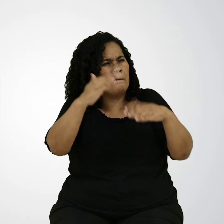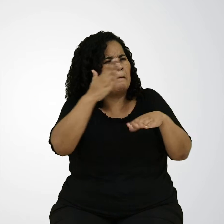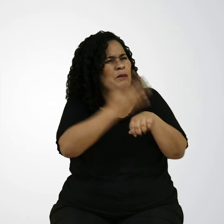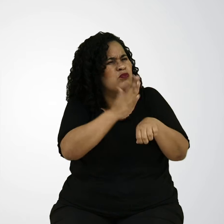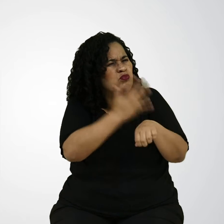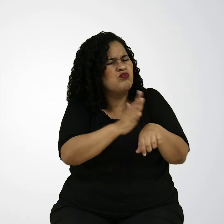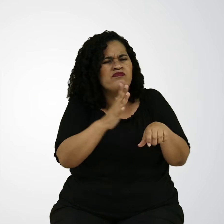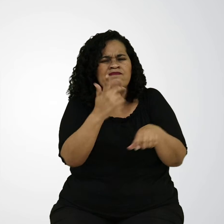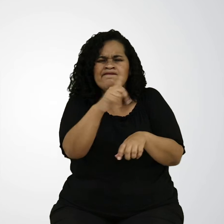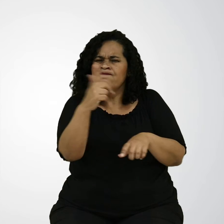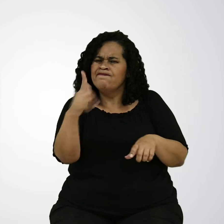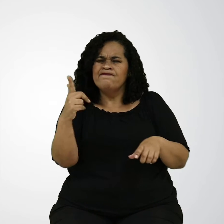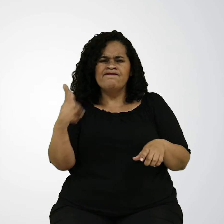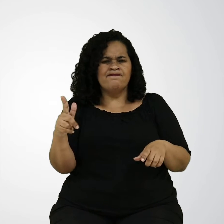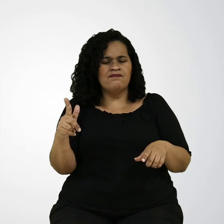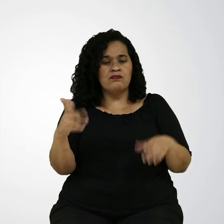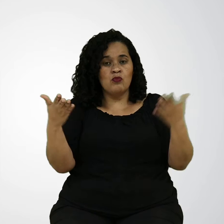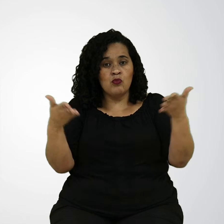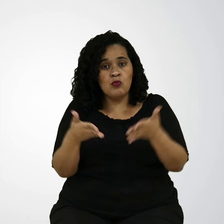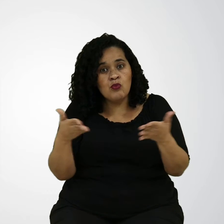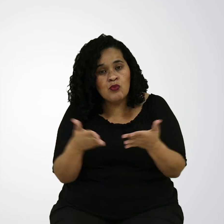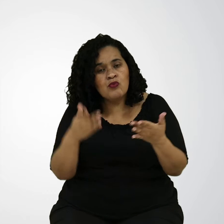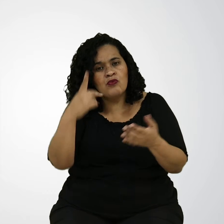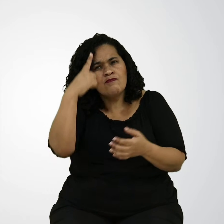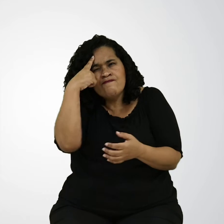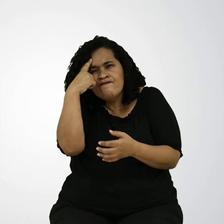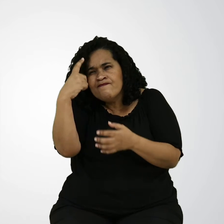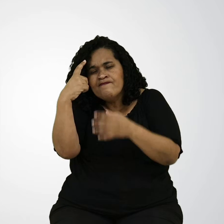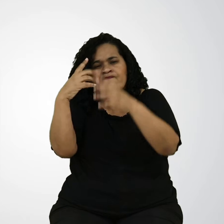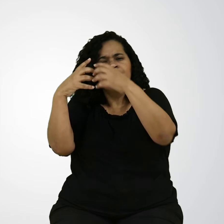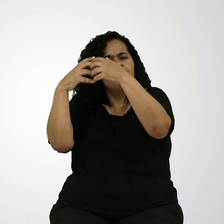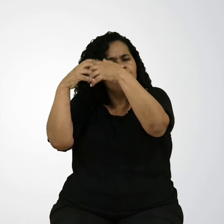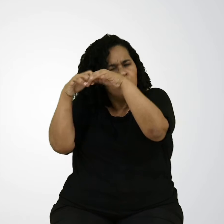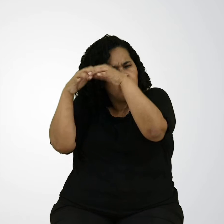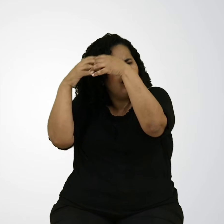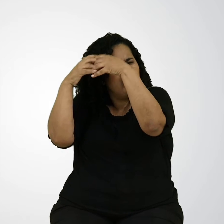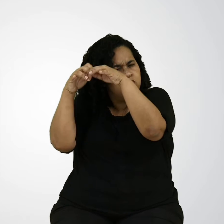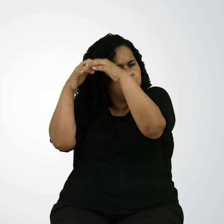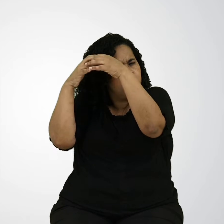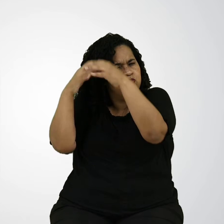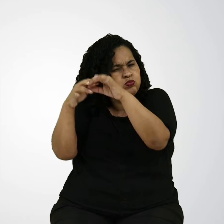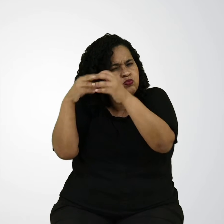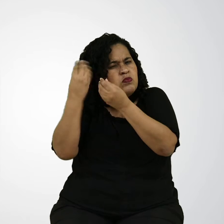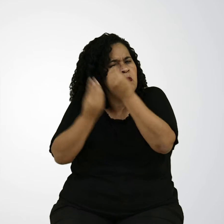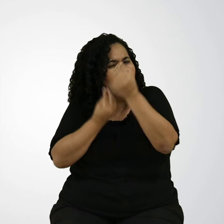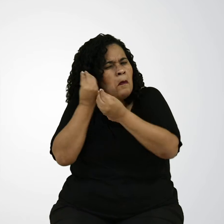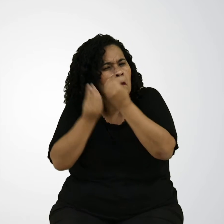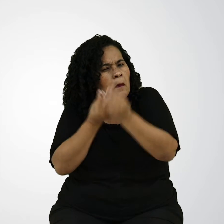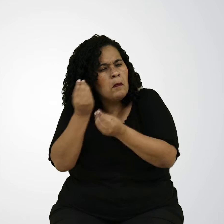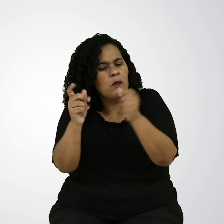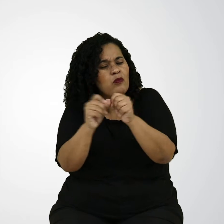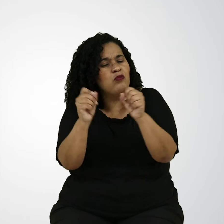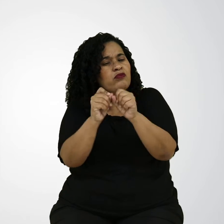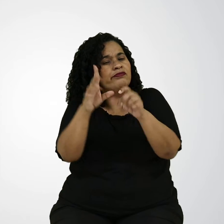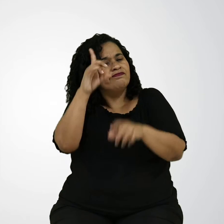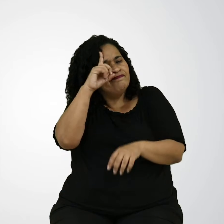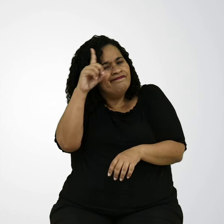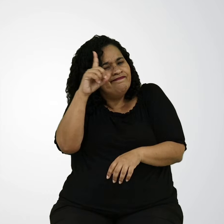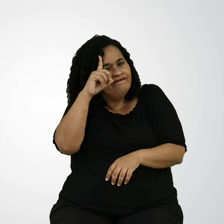justamente pensar como que esse cristianismo pode ser aplicado, vivenciado no nosso dia a